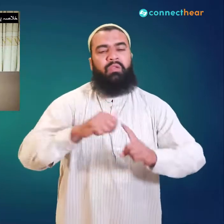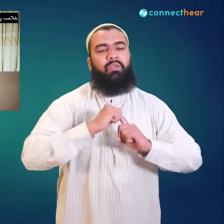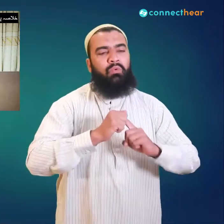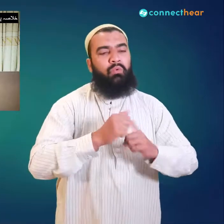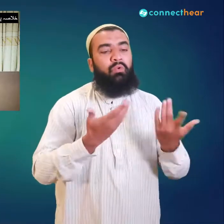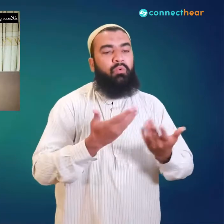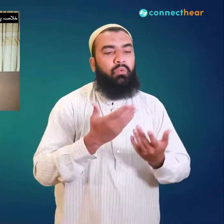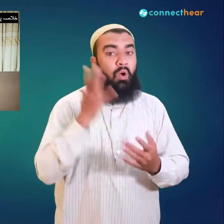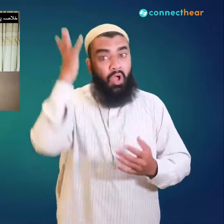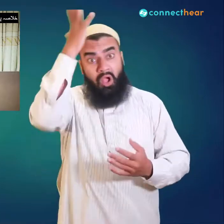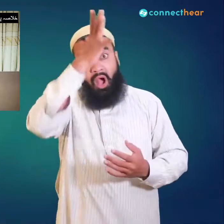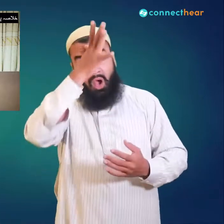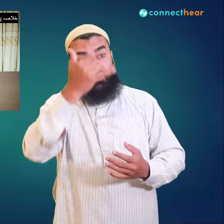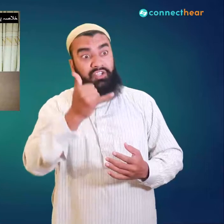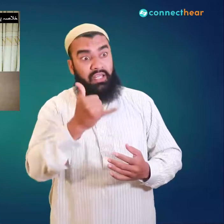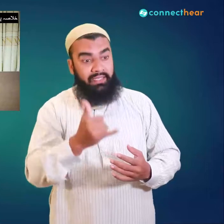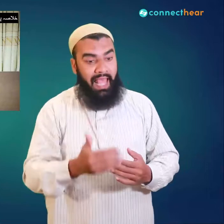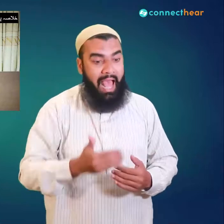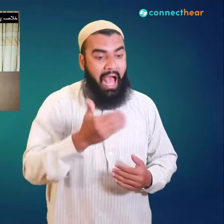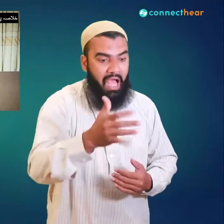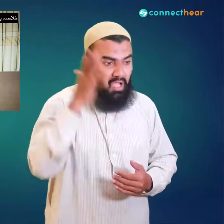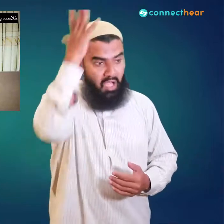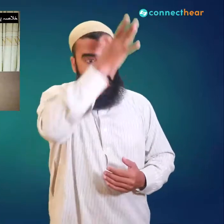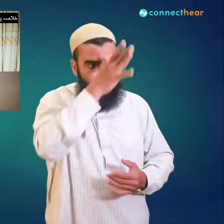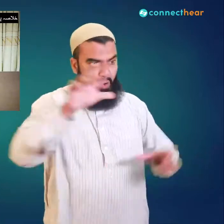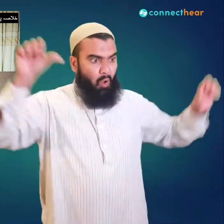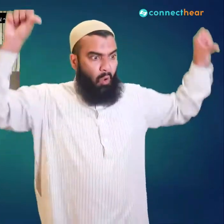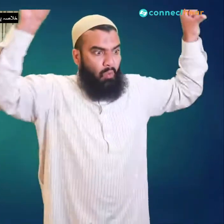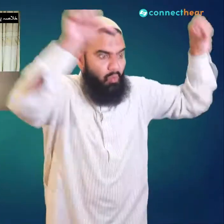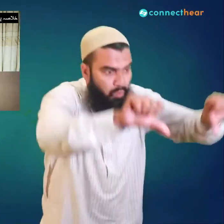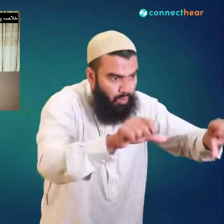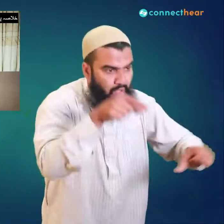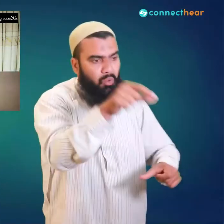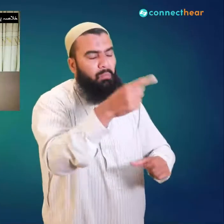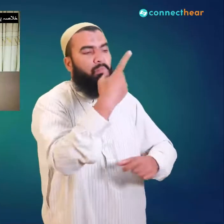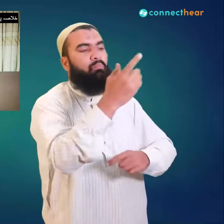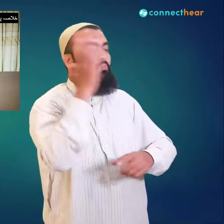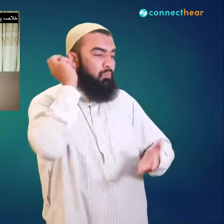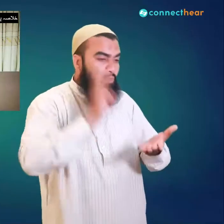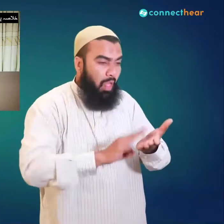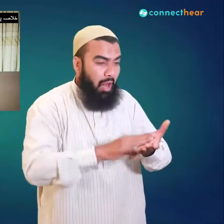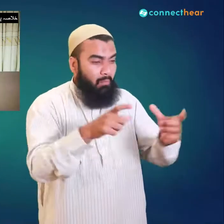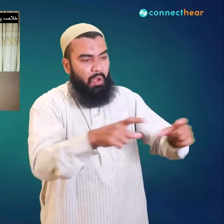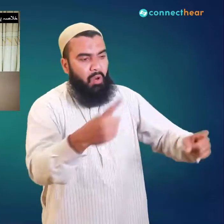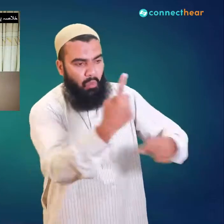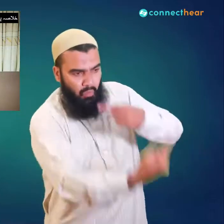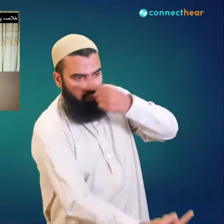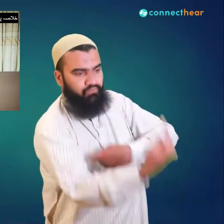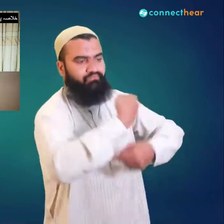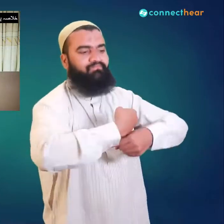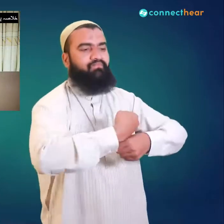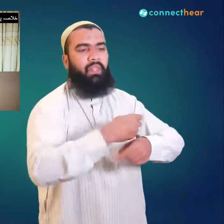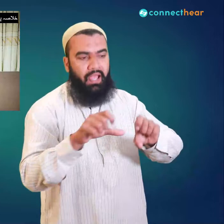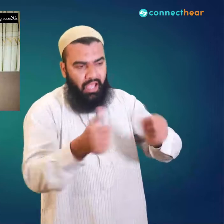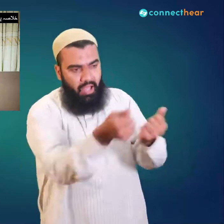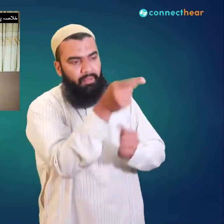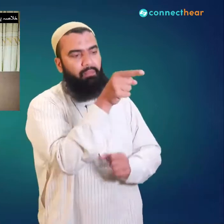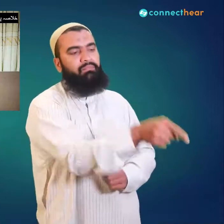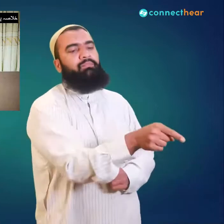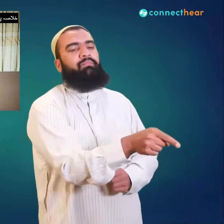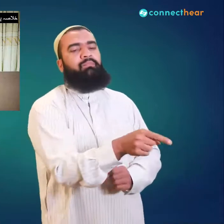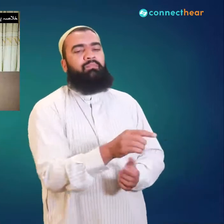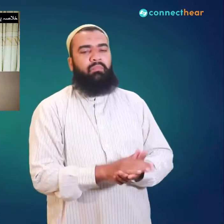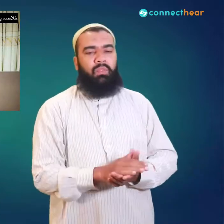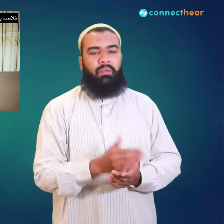ساتھ عمل پیرا ہو سکیں اور اہل ایمان کے معاشروں کے اندر، گھروں کے اندر امن قائم ہو جائے، تو فرمایا کہ یہ